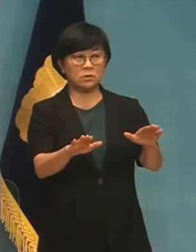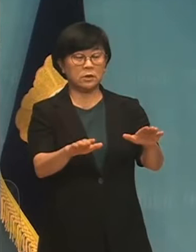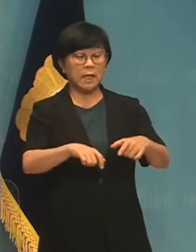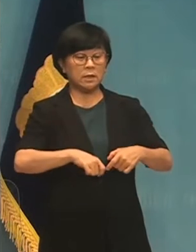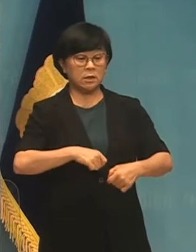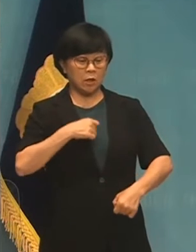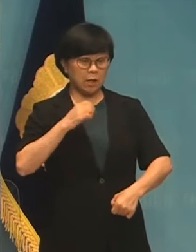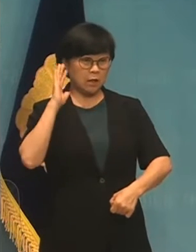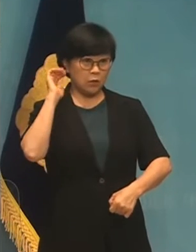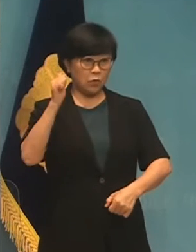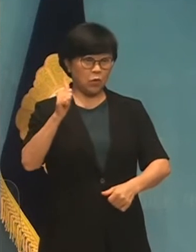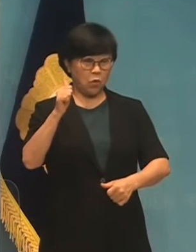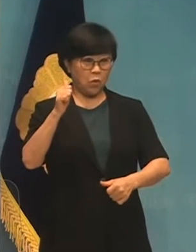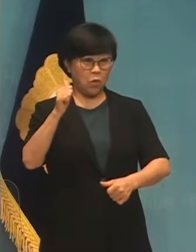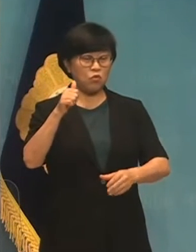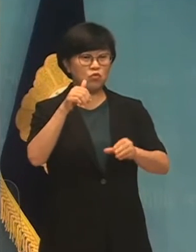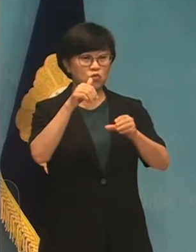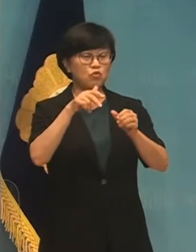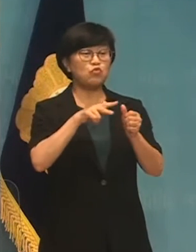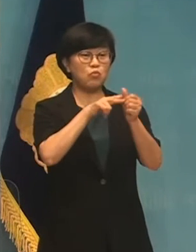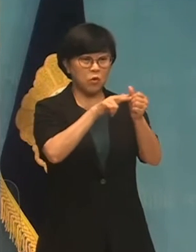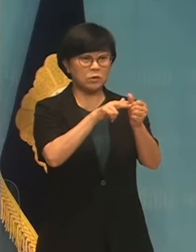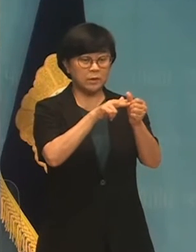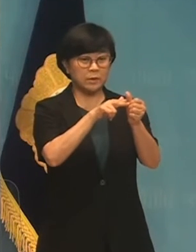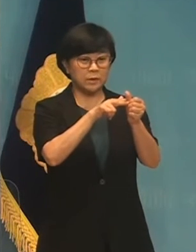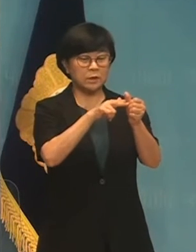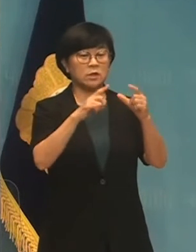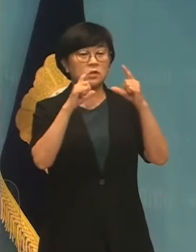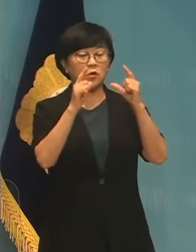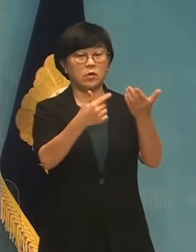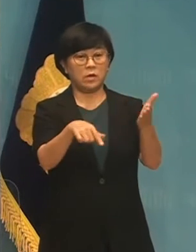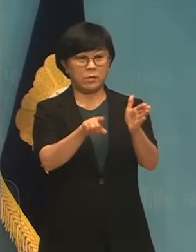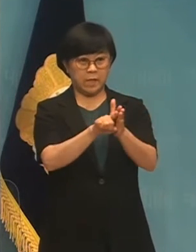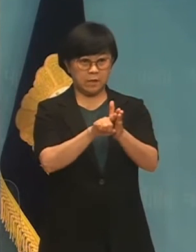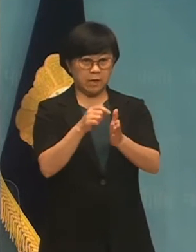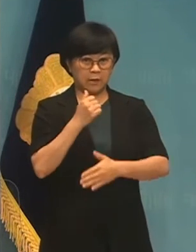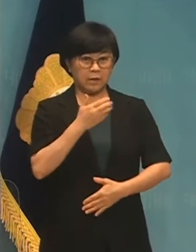정의당 대선 후보 중에 출마 선언이 있어서 알려드리려고 왔고요.